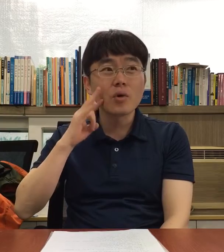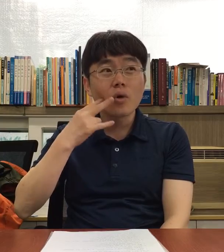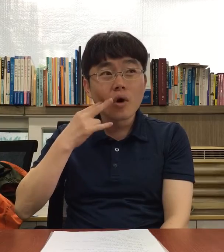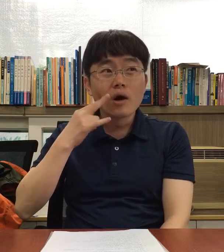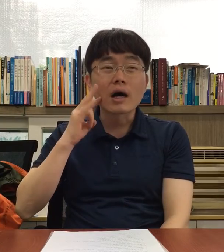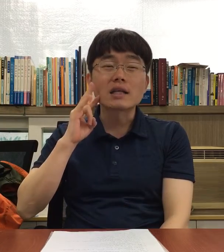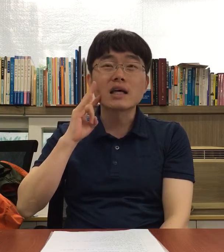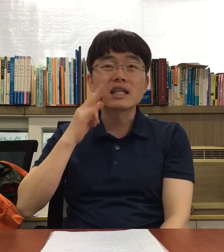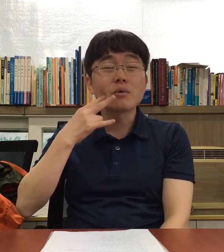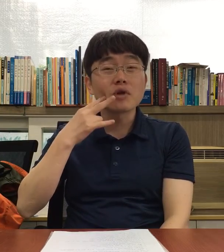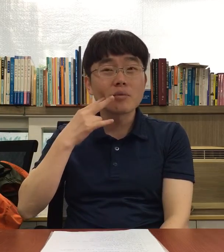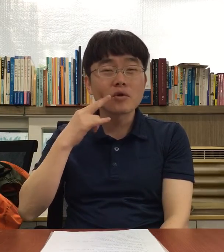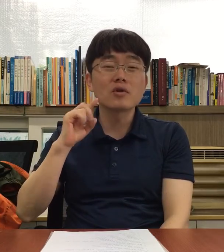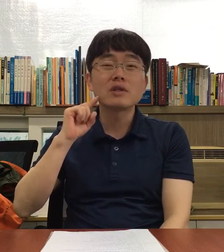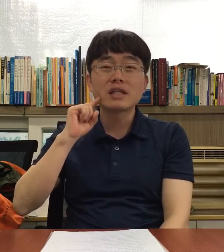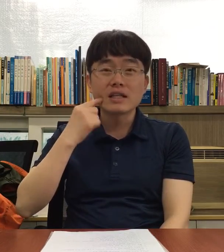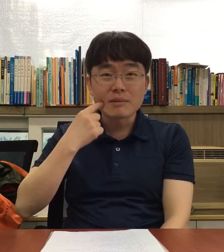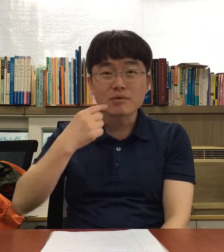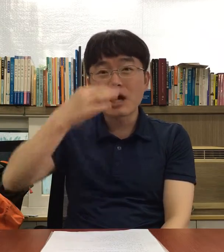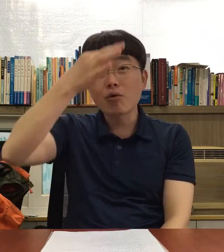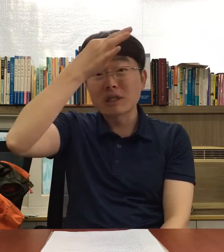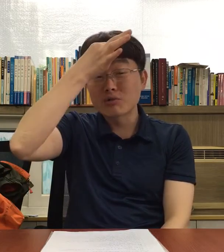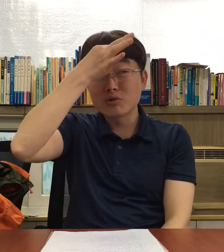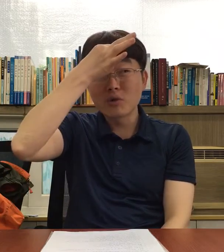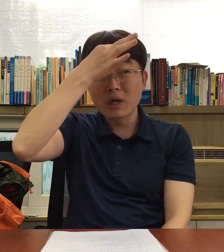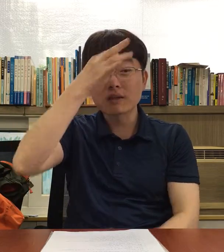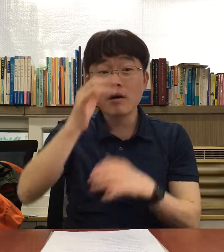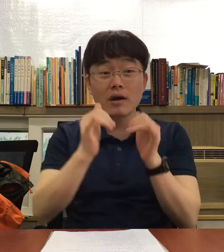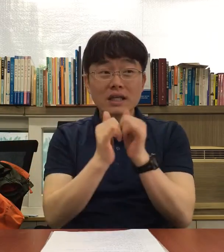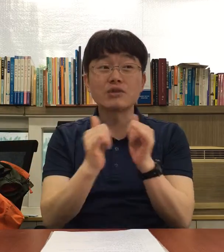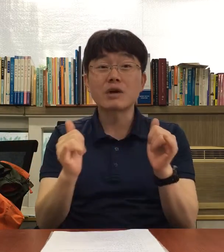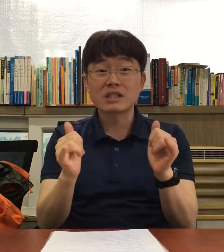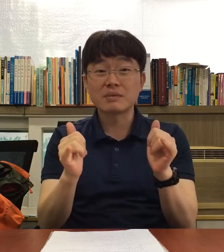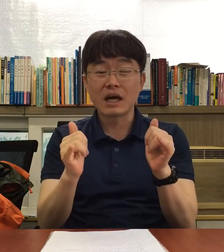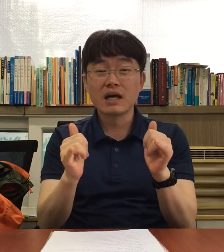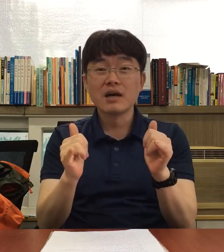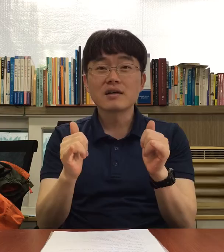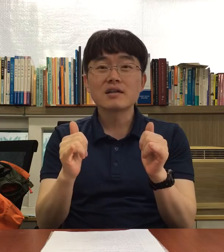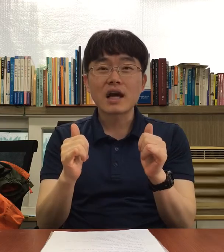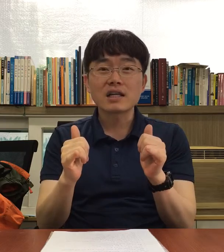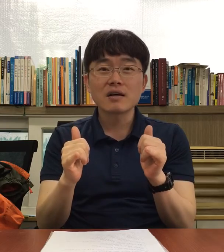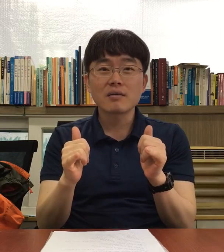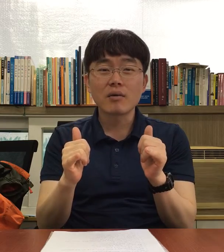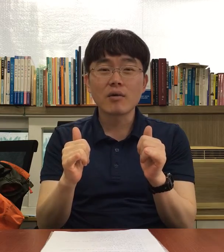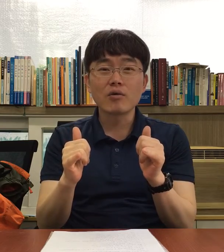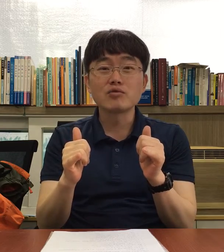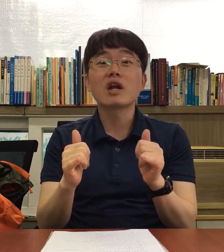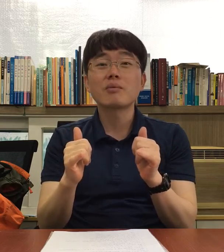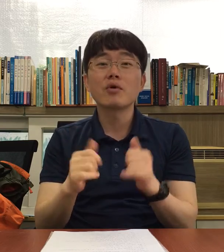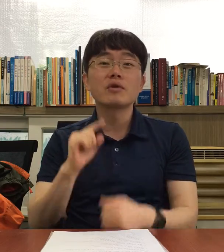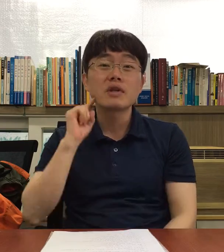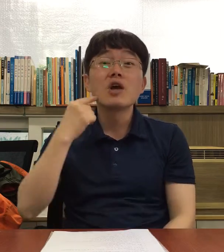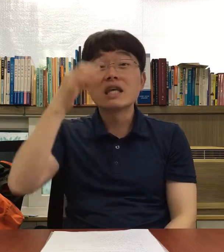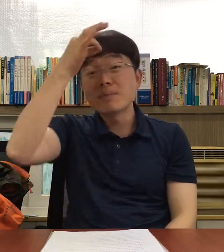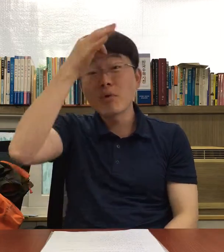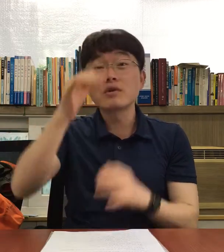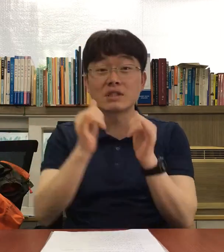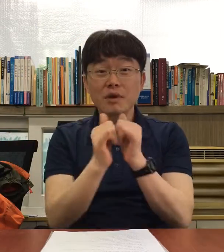있고 가장 기본적인 표현들은 예쁘다고 기술로 해서 예술가 씁니다. 그래서 가장 무난한 표현들은 이 표현을 쓰면